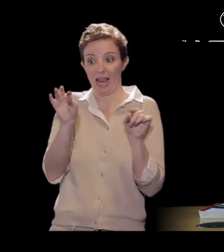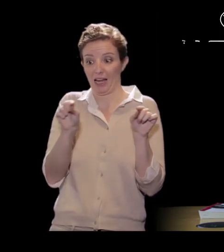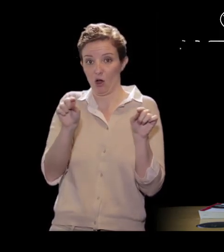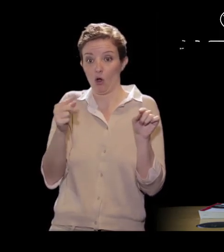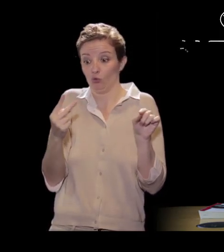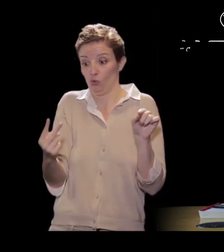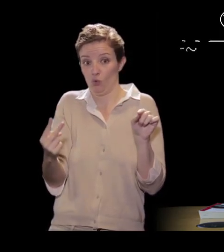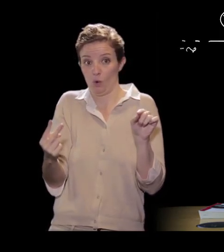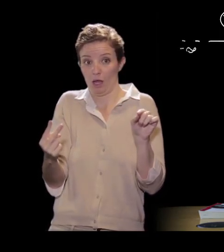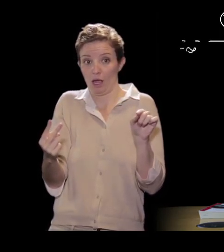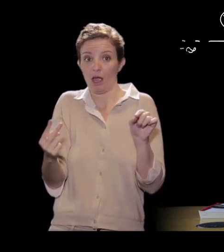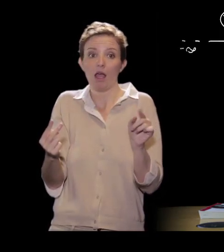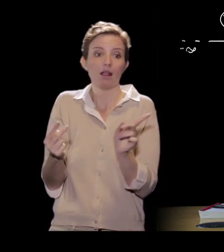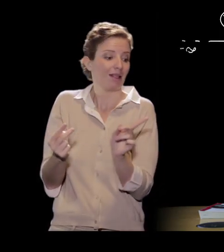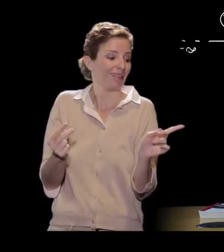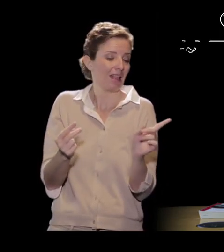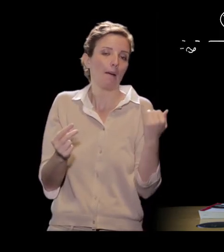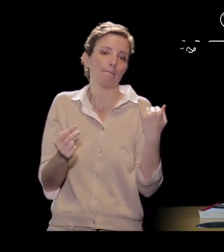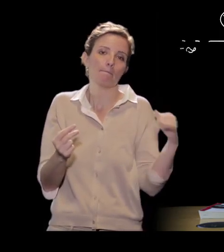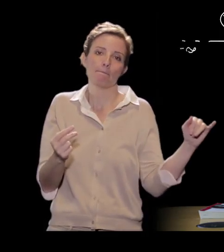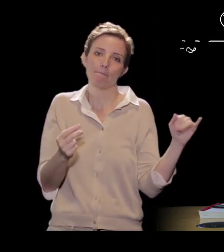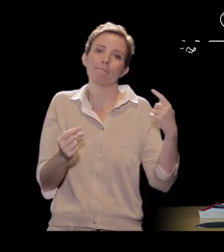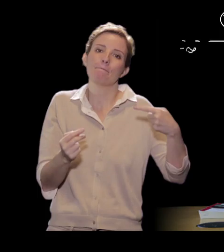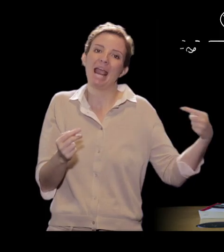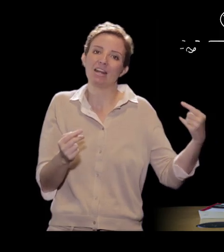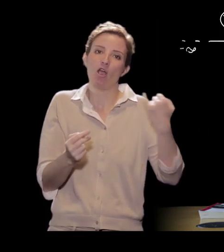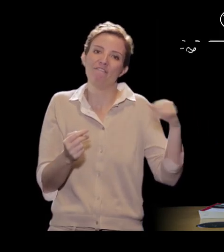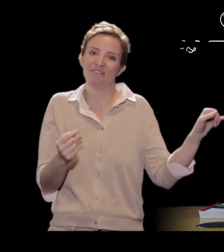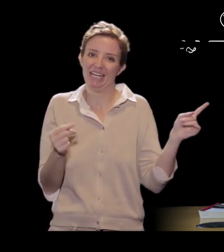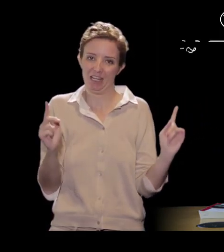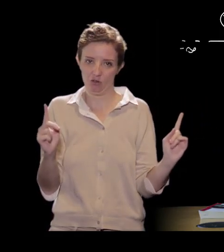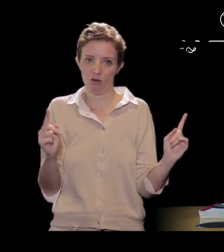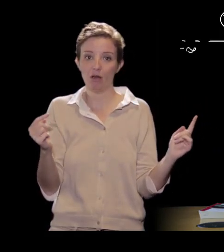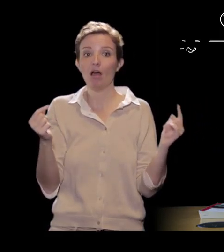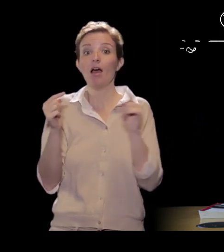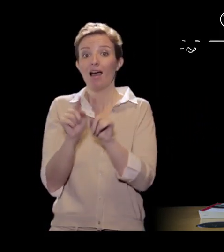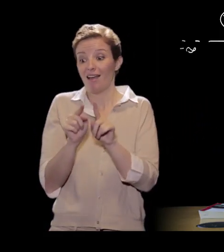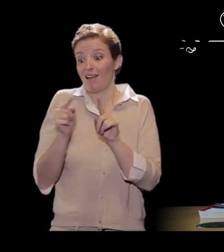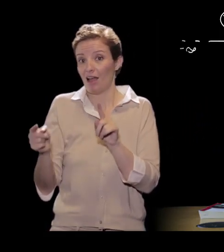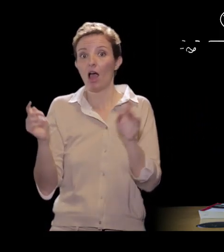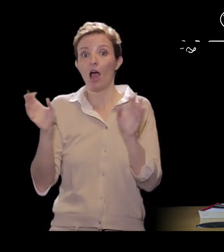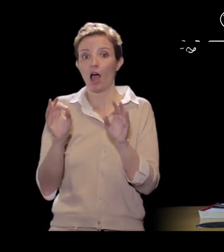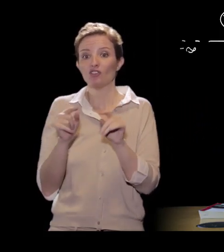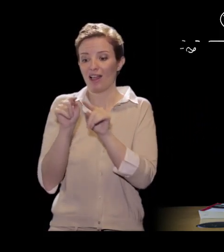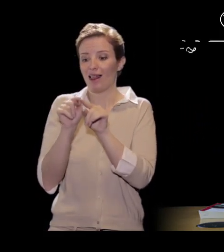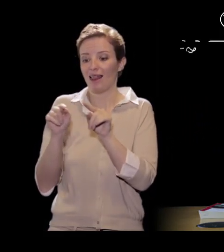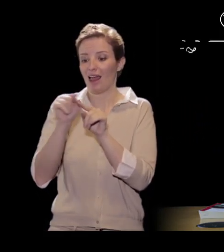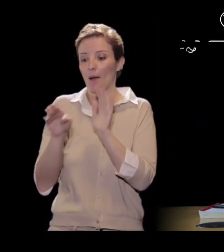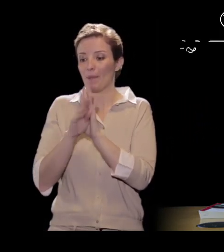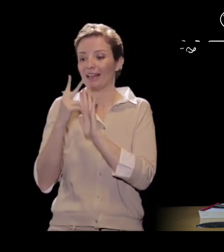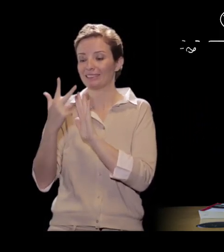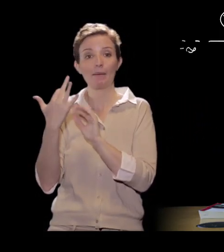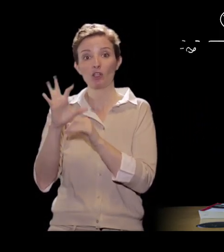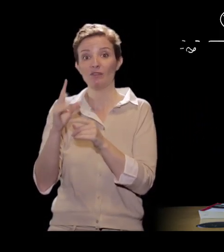andremo verso valori di meno infinito poi ripartiamo da tre che invece faremo aperto come cerchietto perché come vedete